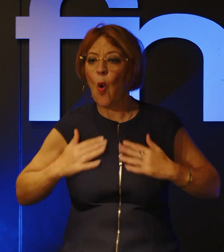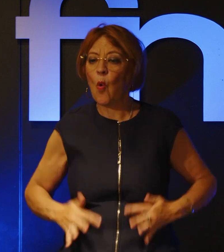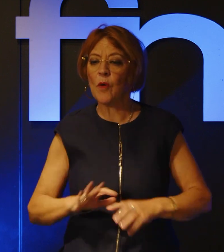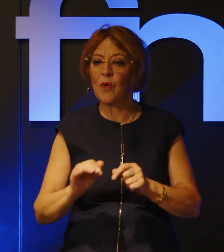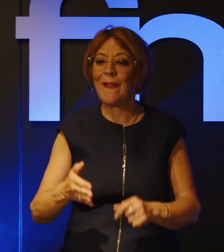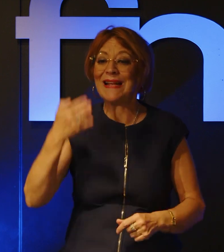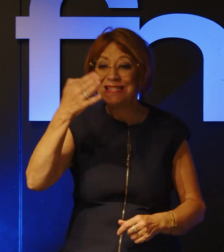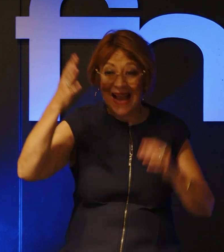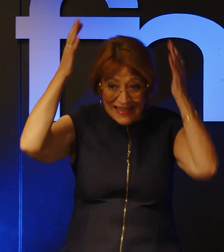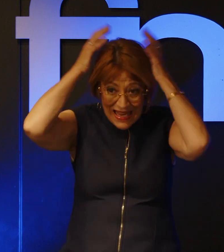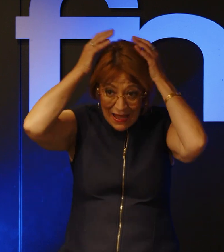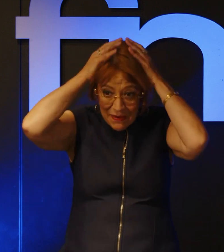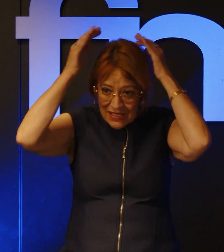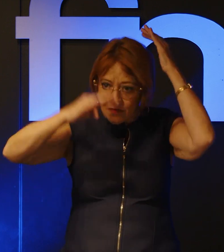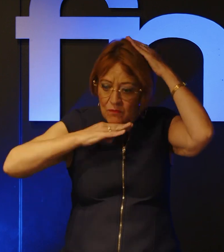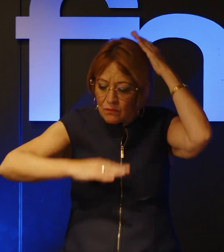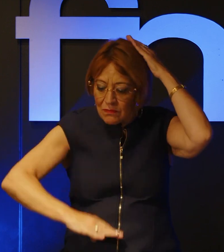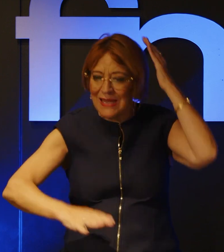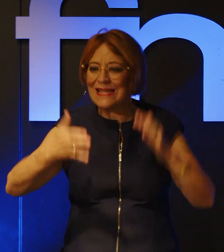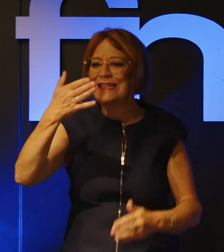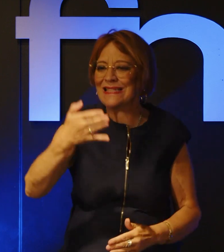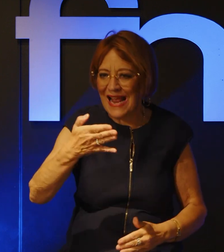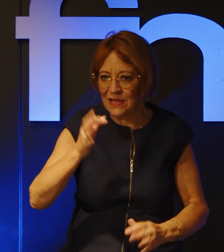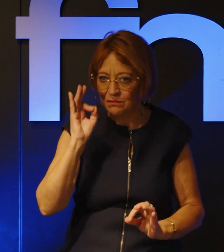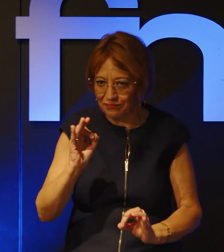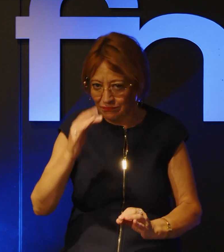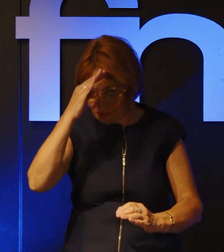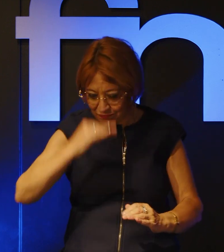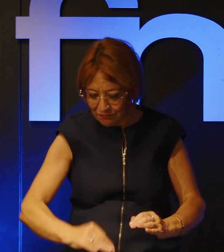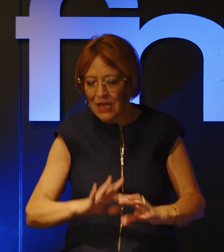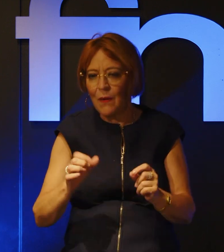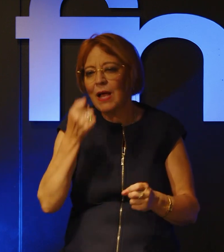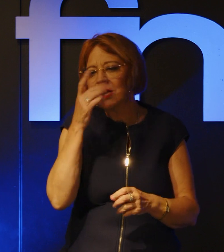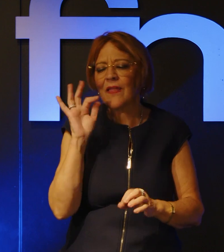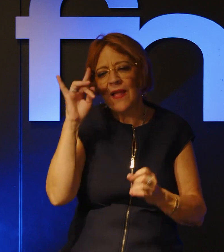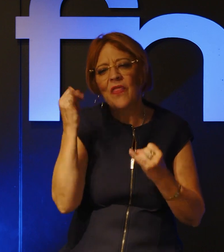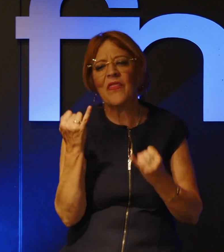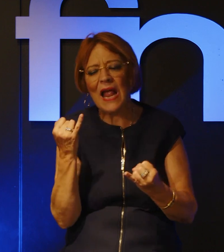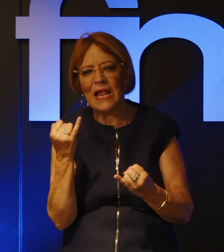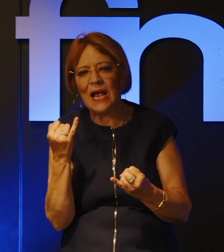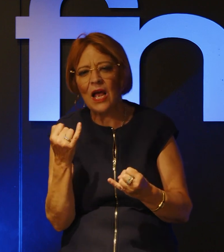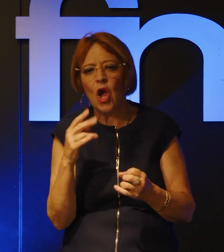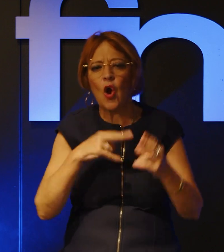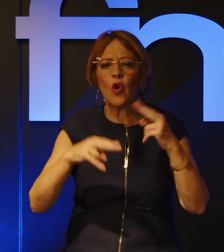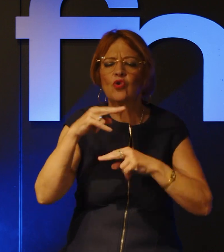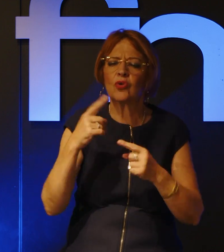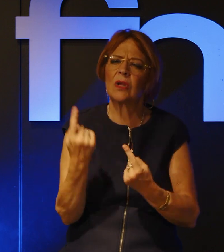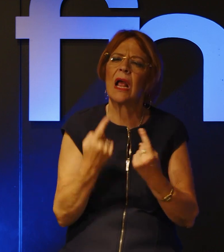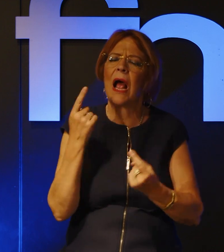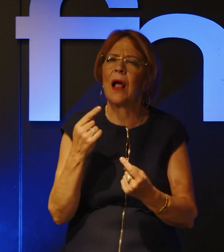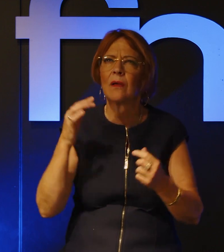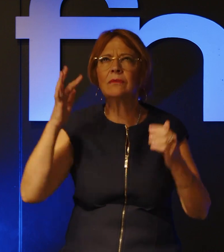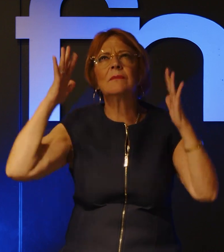eram Sete Cabeças portanto quem tivesse menos não dava e e é um bocadinho esta a ideia de de de cir construindo algo absolutamente